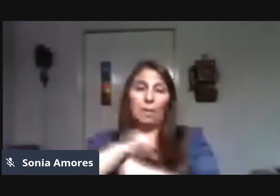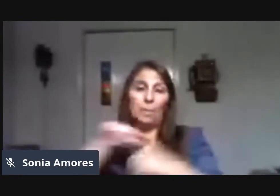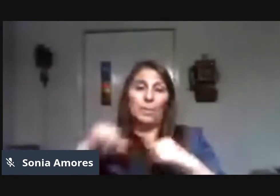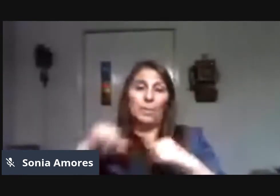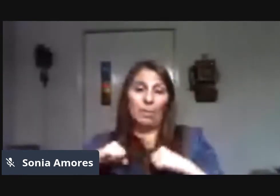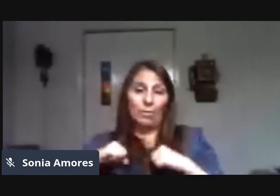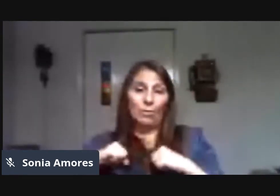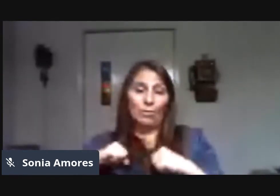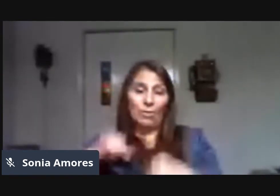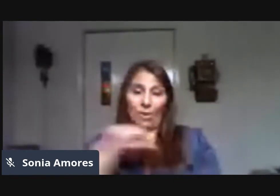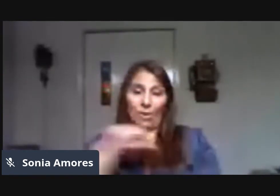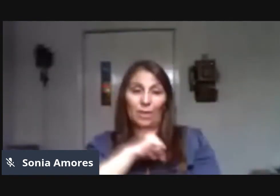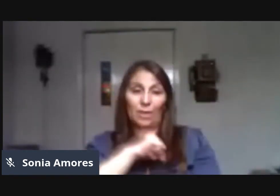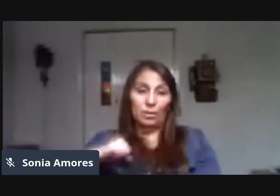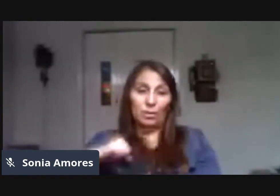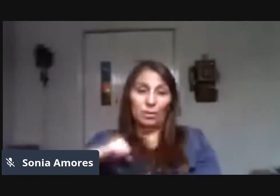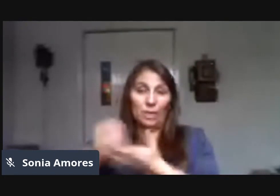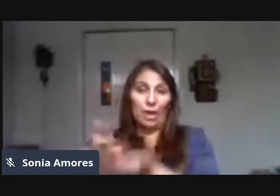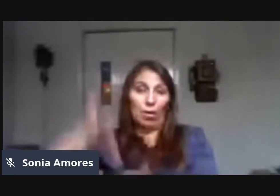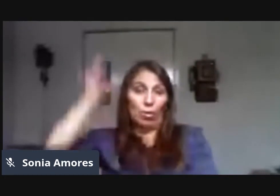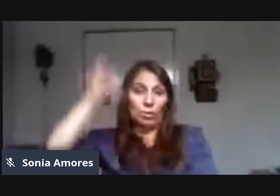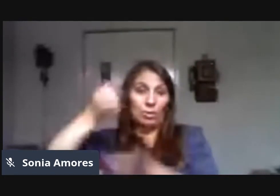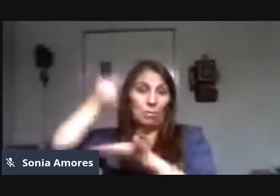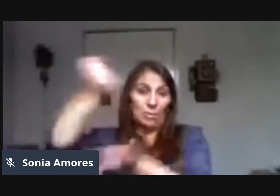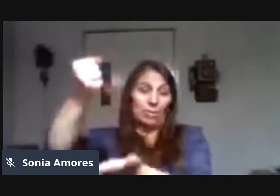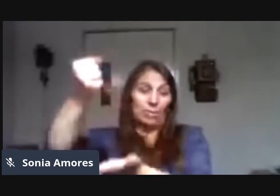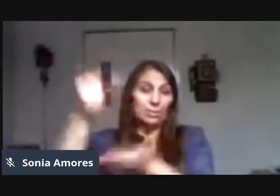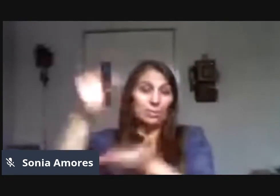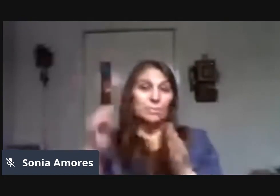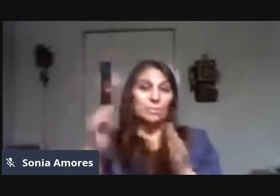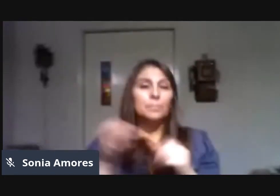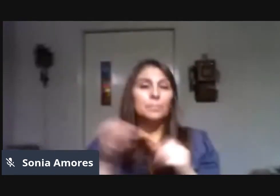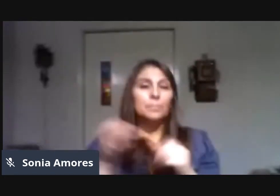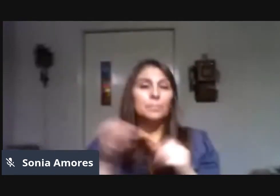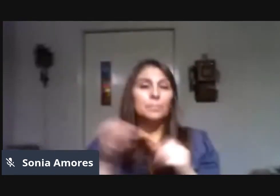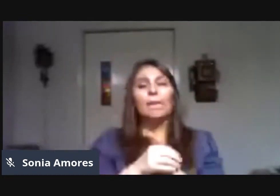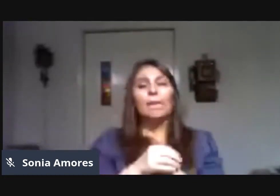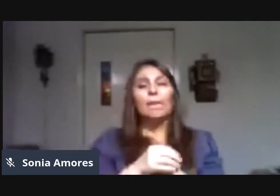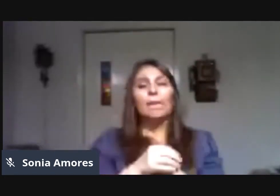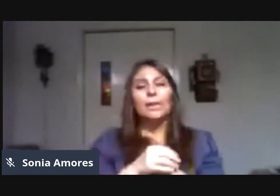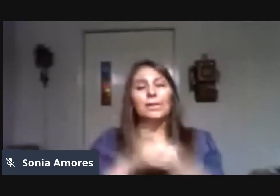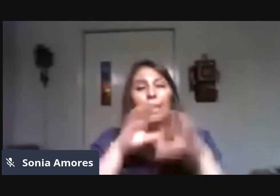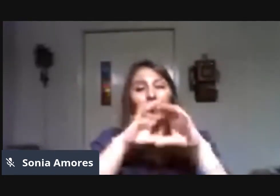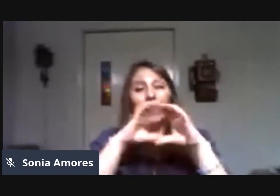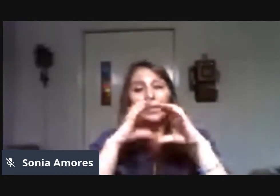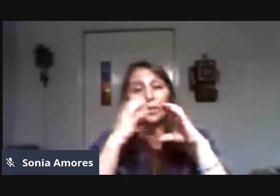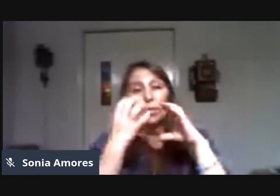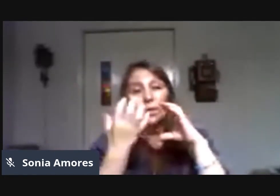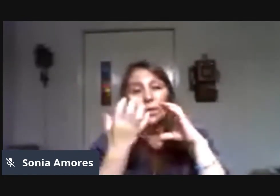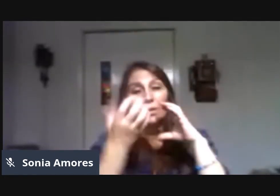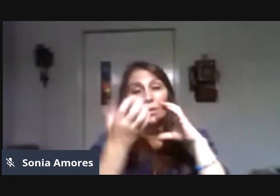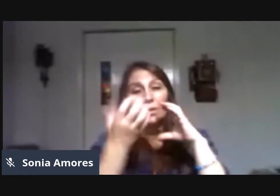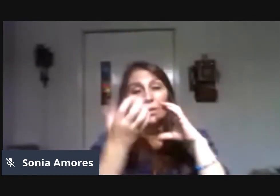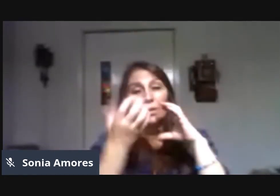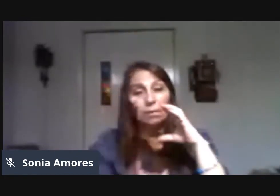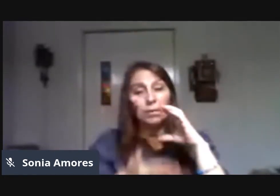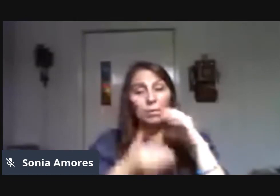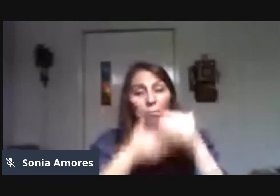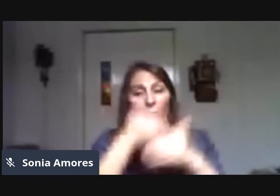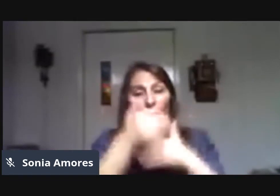grandes, capitales. Esa desglobalización progresista tiene los elementos. Necesitamos